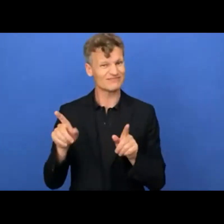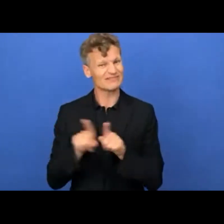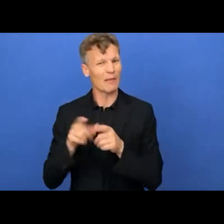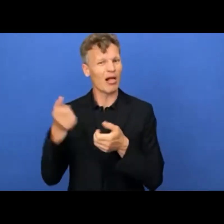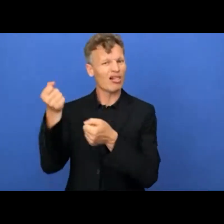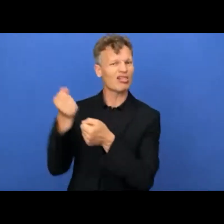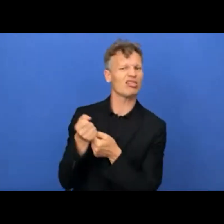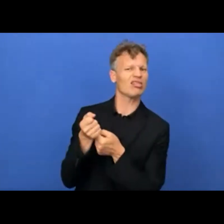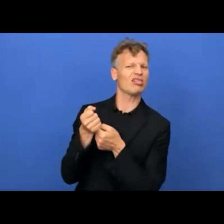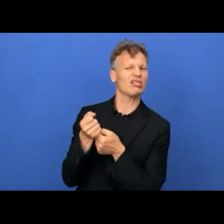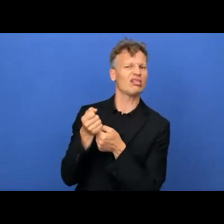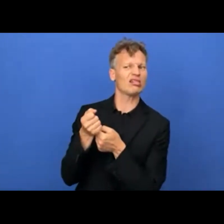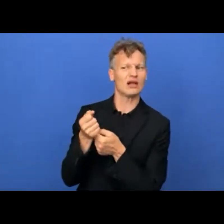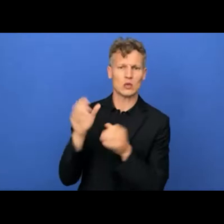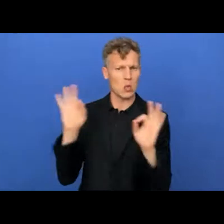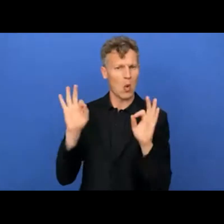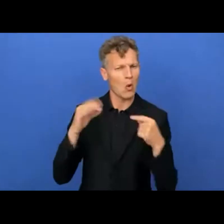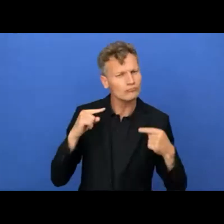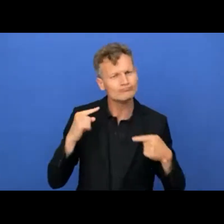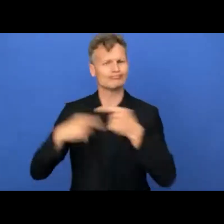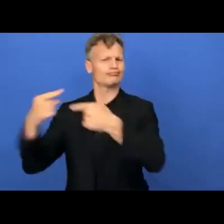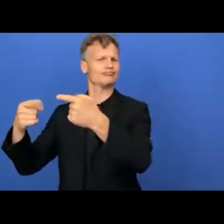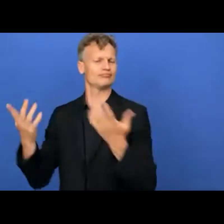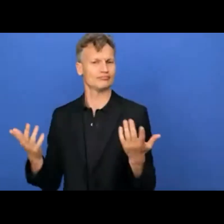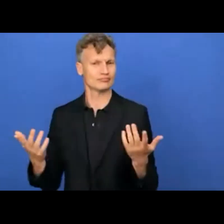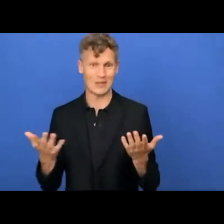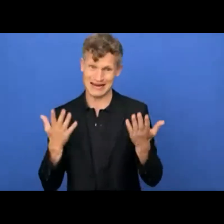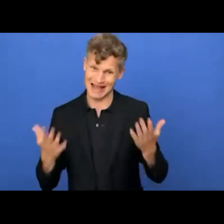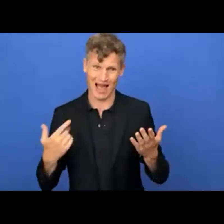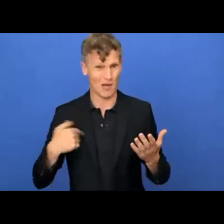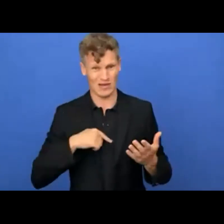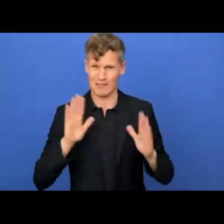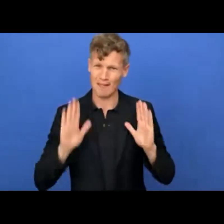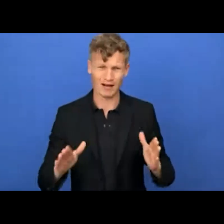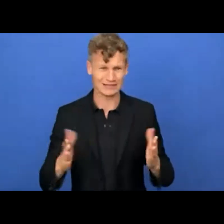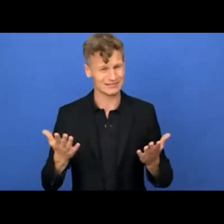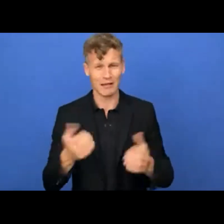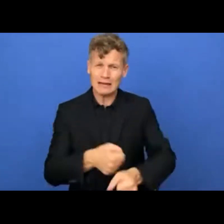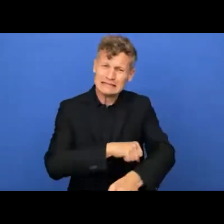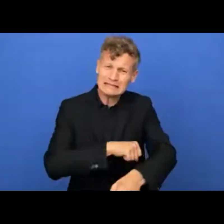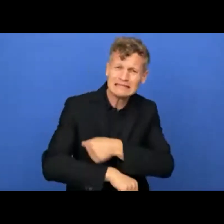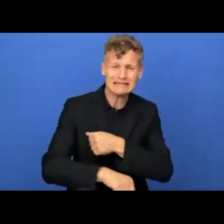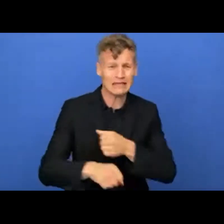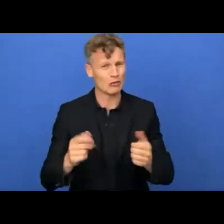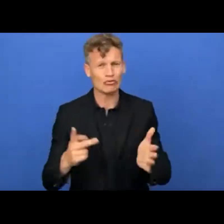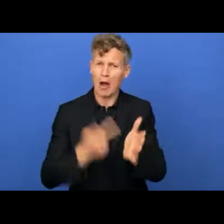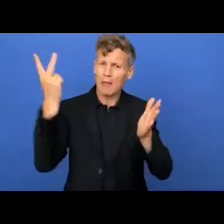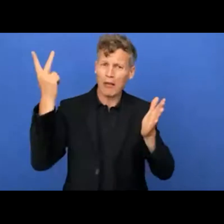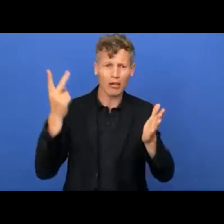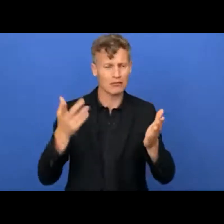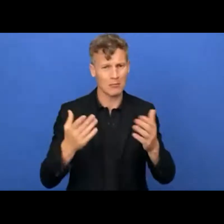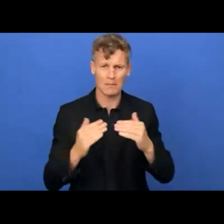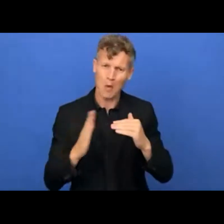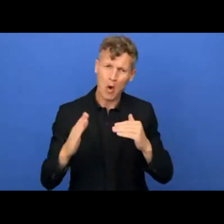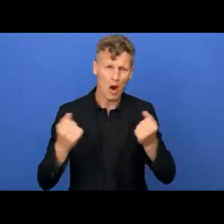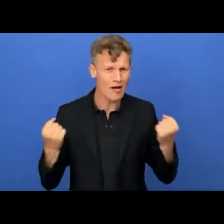internationale doit redoubler d'efforts pour atteindre tous les enfants, tout en prenant en compte les